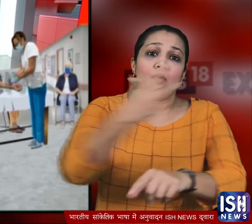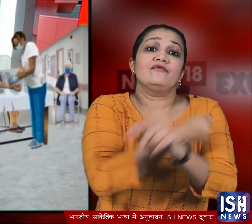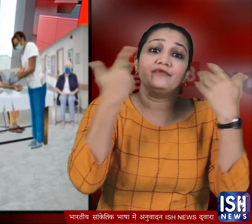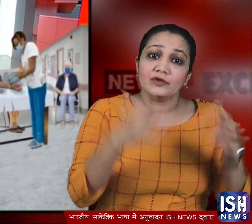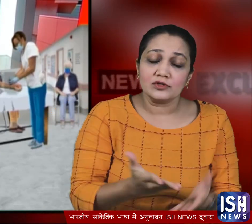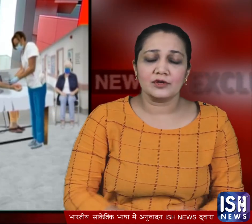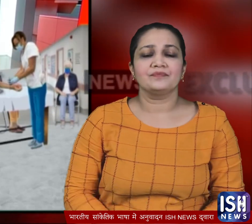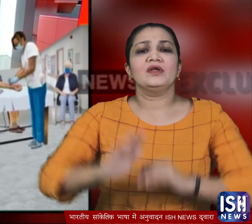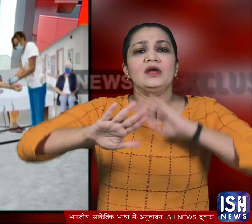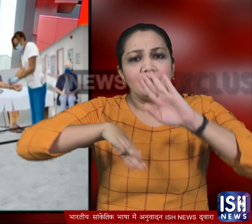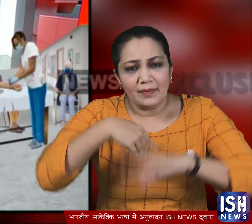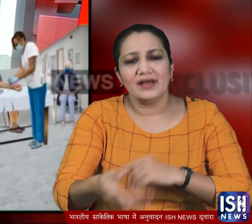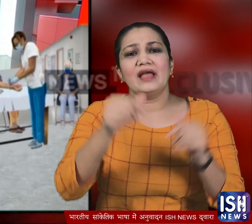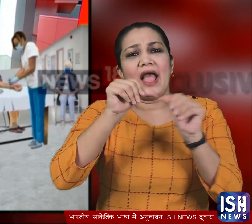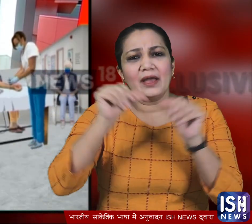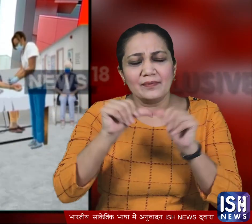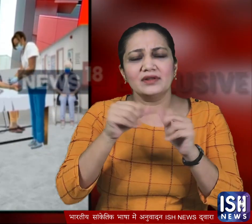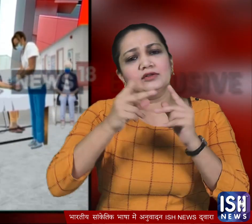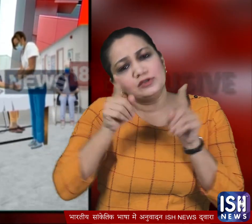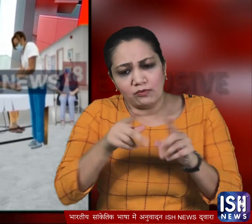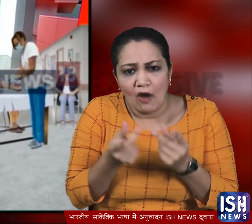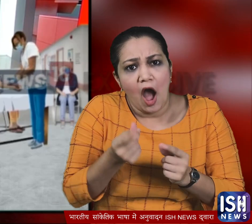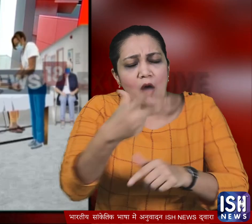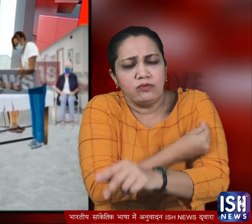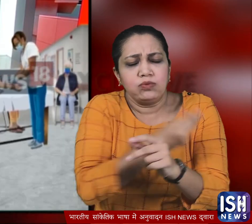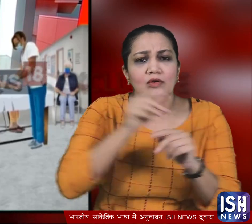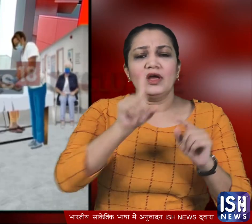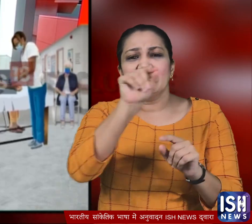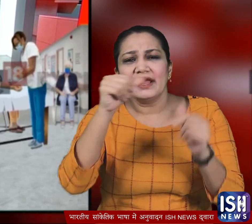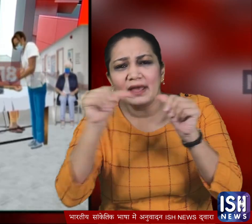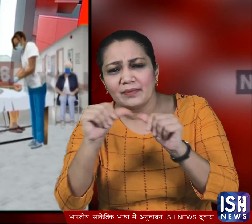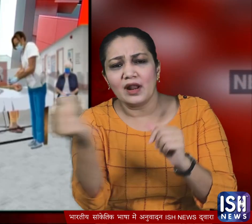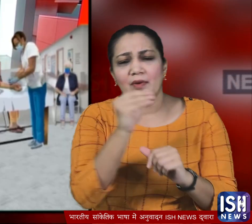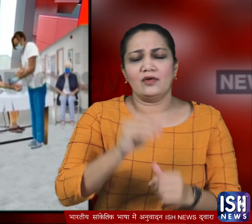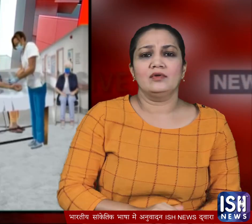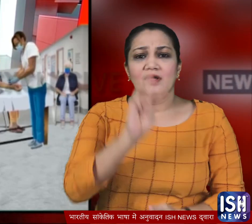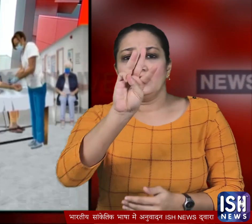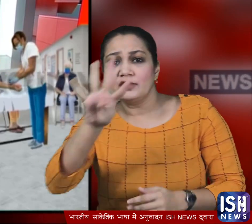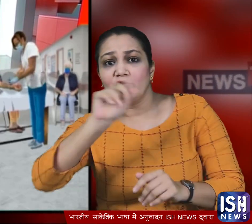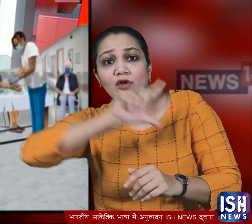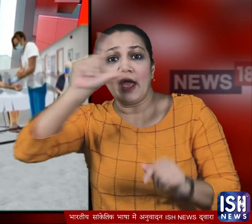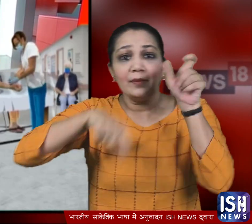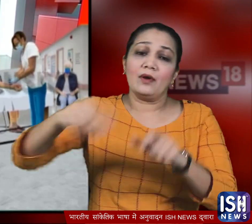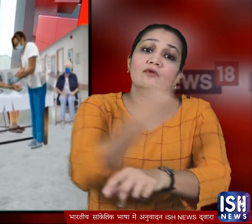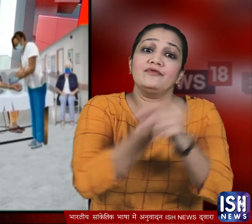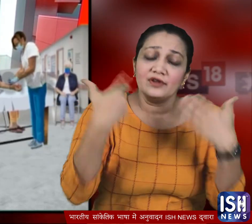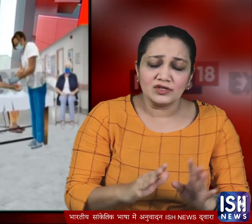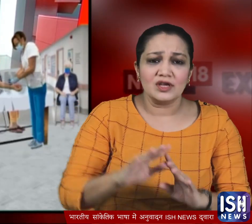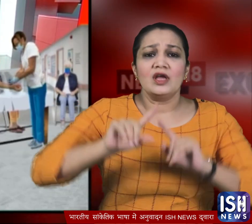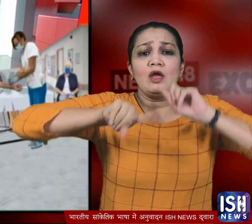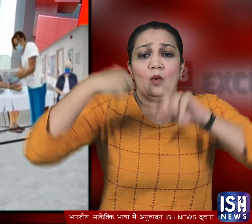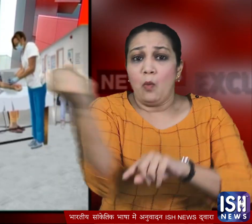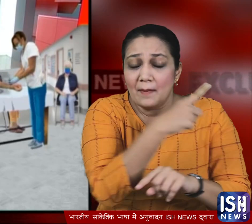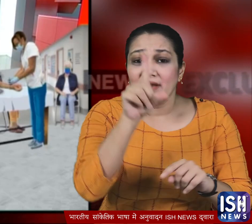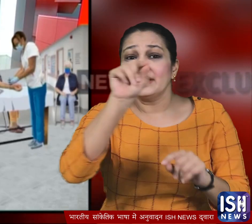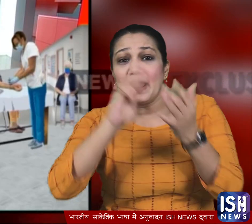लगाई गई। उसके बाद भी अप्रैल में वैक्सीनेशन की रफ्तार ठीक रही और 10 अप्रैल को करीब 34 लाख लोगों को वैक्सीन लगाई गई, जबकि ठीक एक महीने